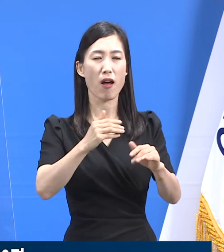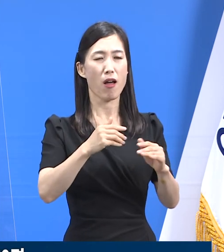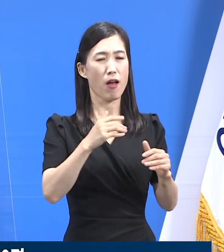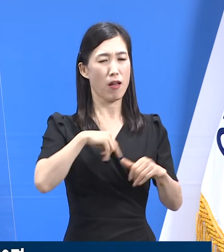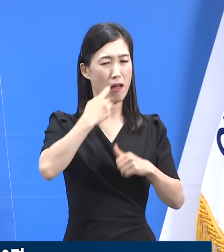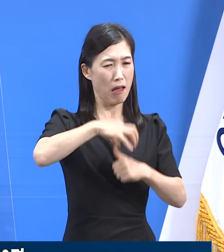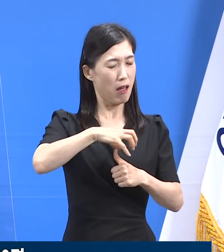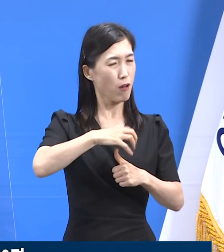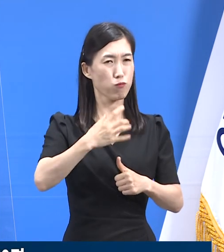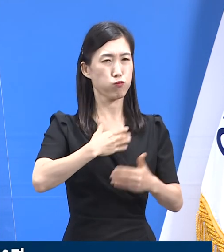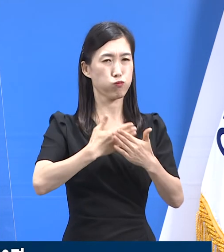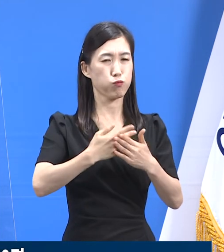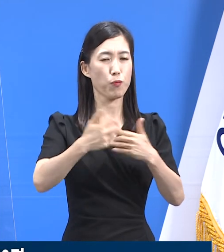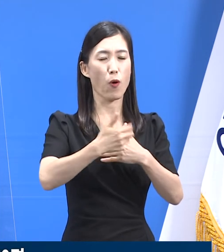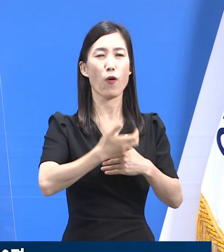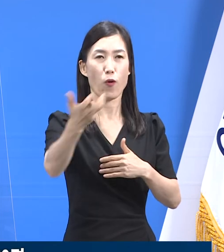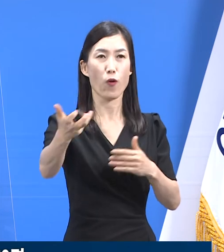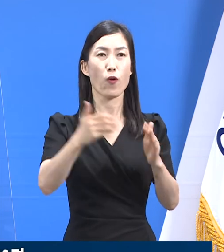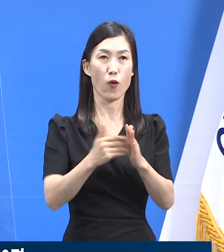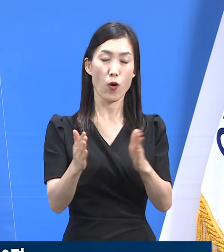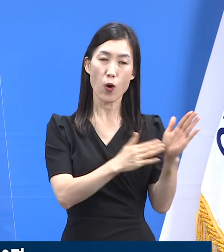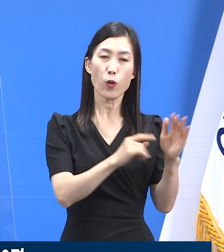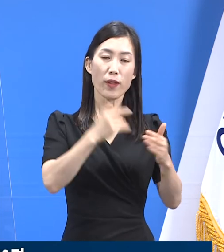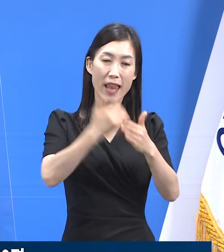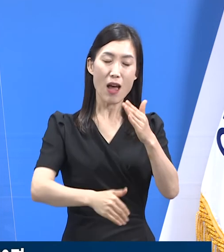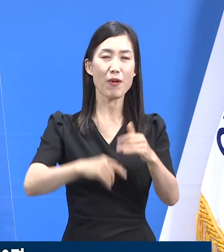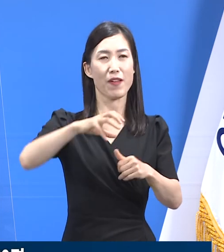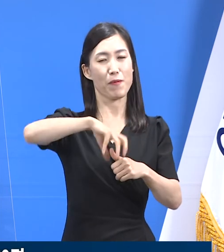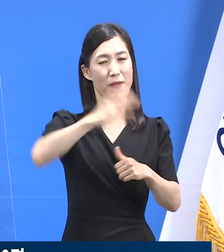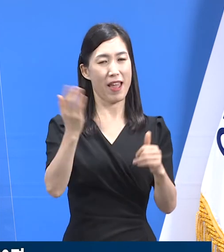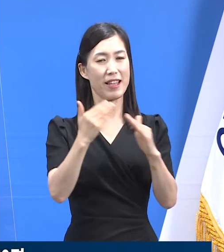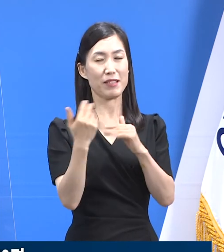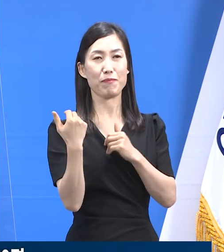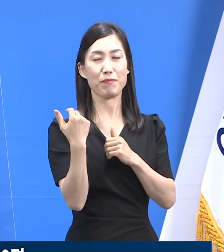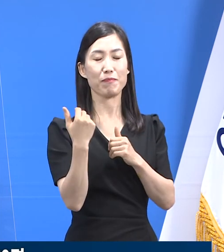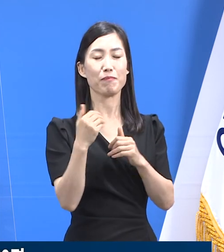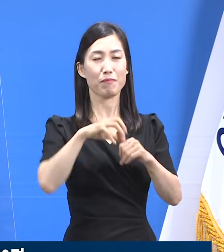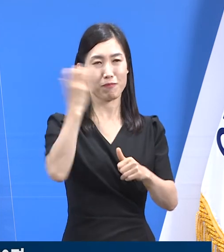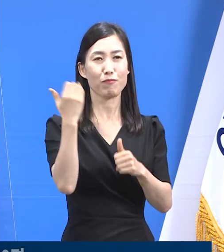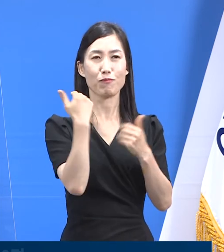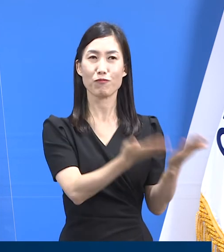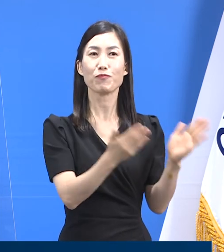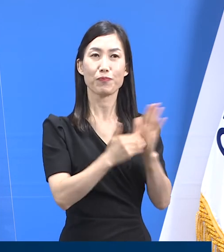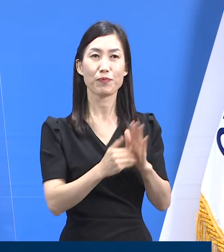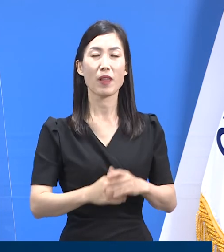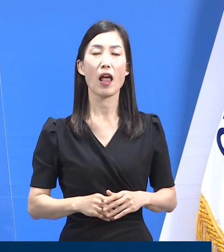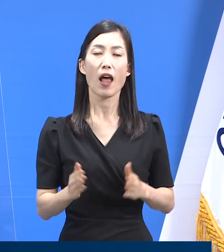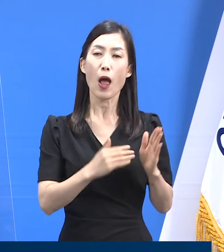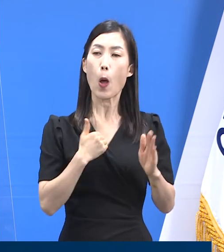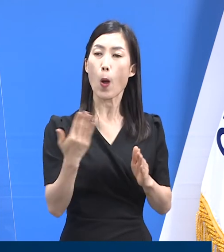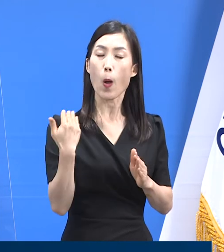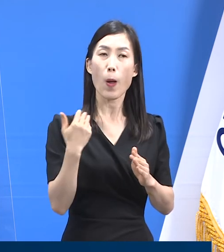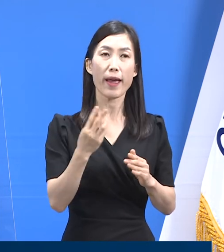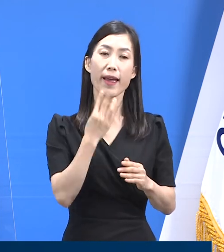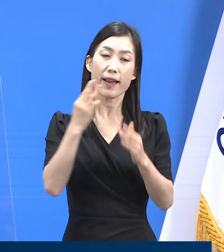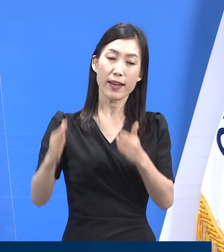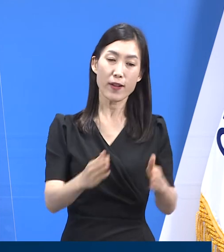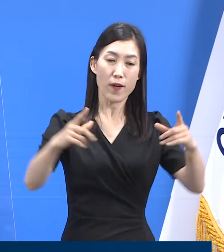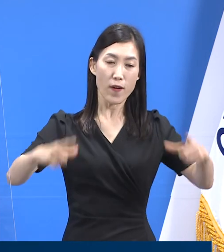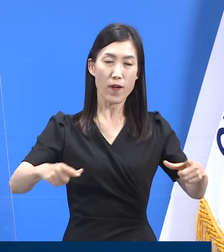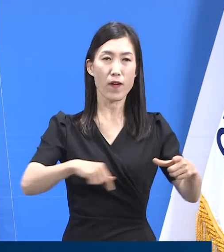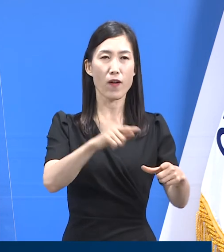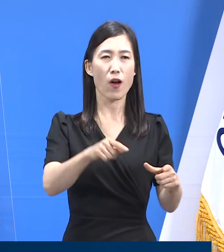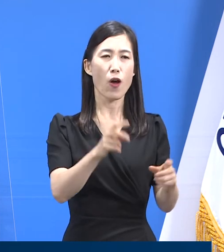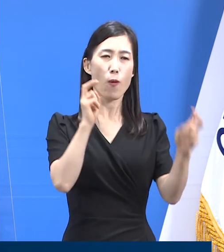조치하였습니다. 또한 161명은 격리 해제 조치하였습니다. 최근 들어서 경기도에서는 도내